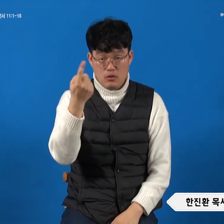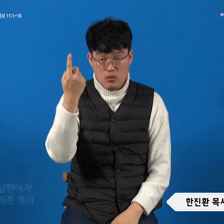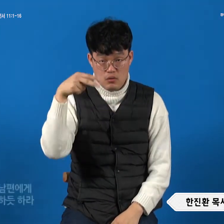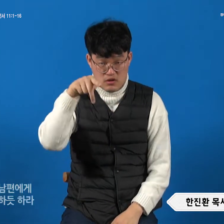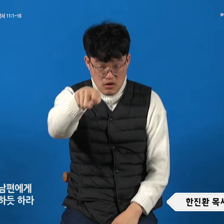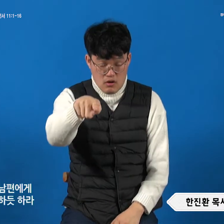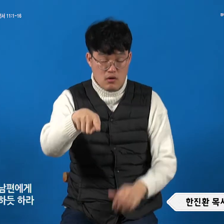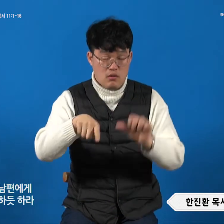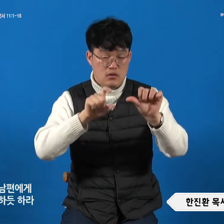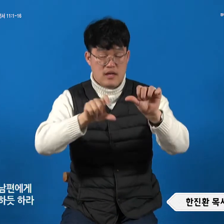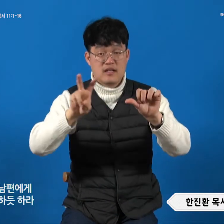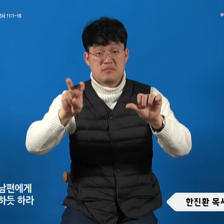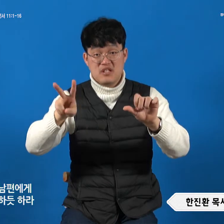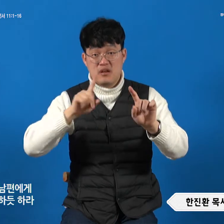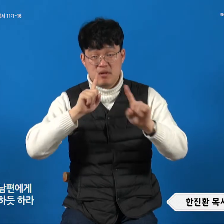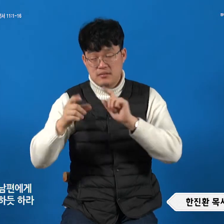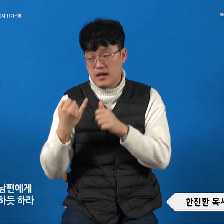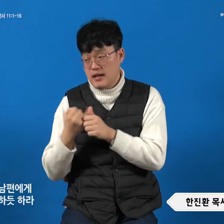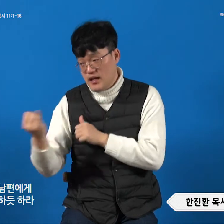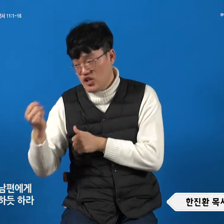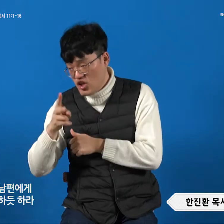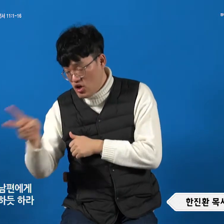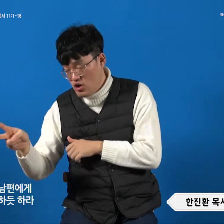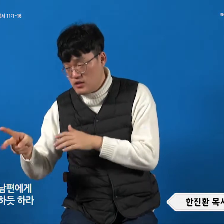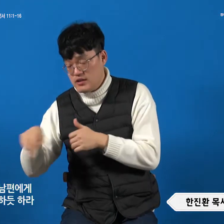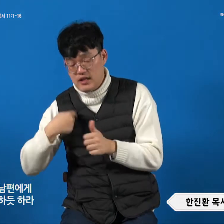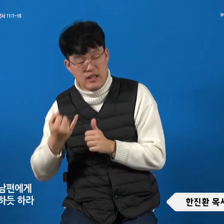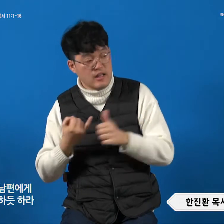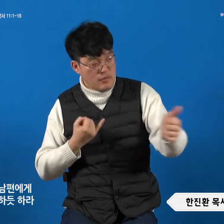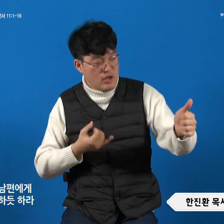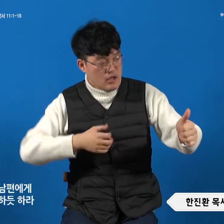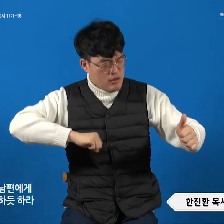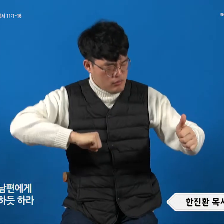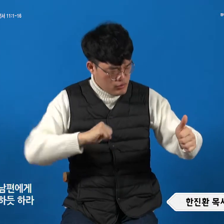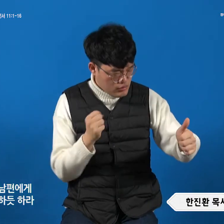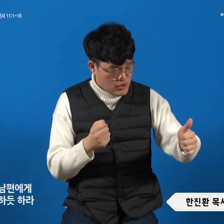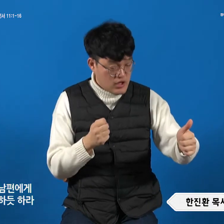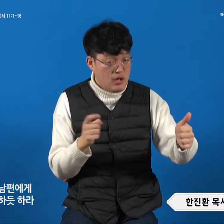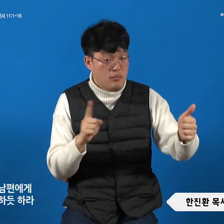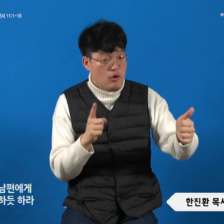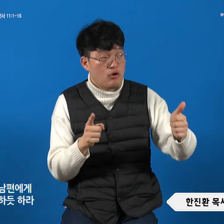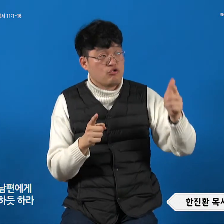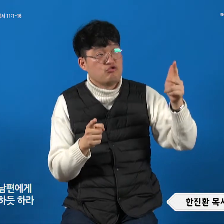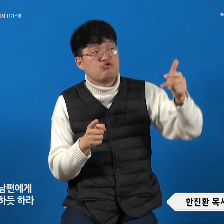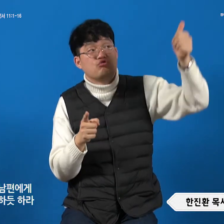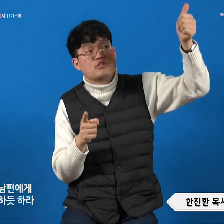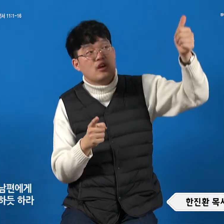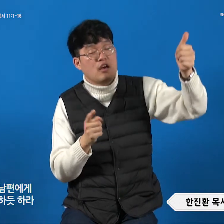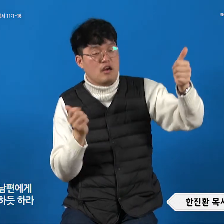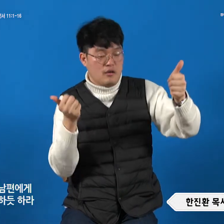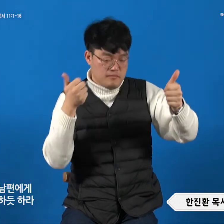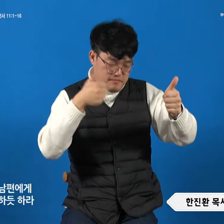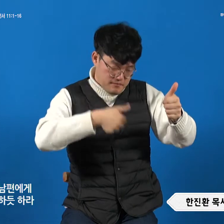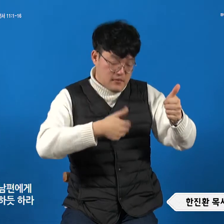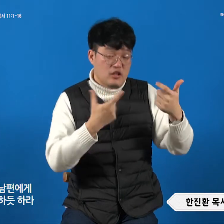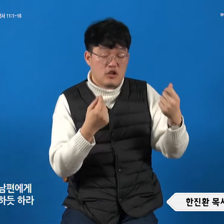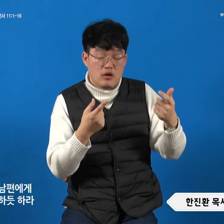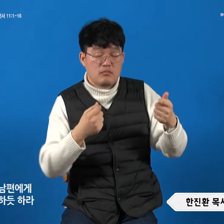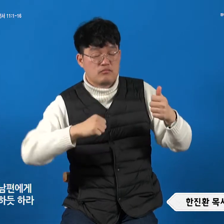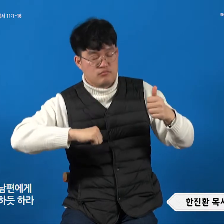에베소서 5장 22절에 아내들이여 자기 남편에게 복종하기를 주께 하듯 하라 했습니다.